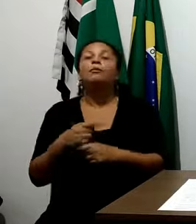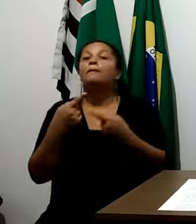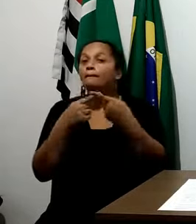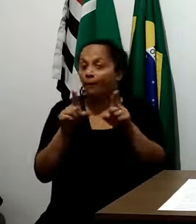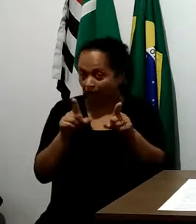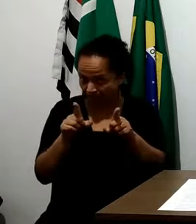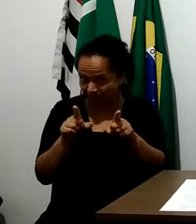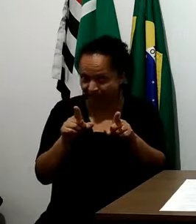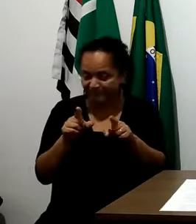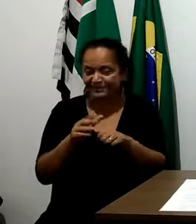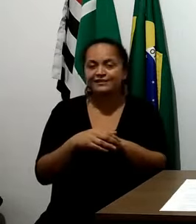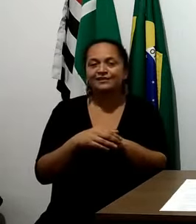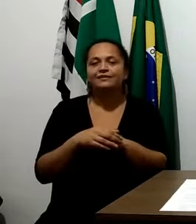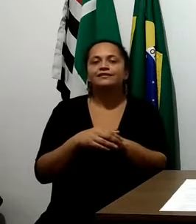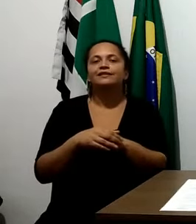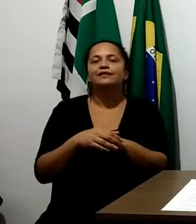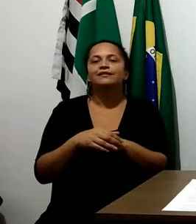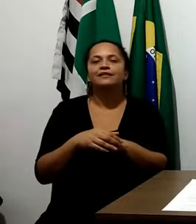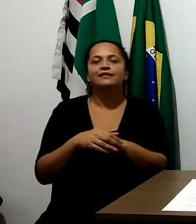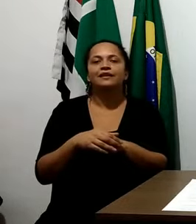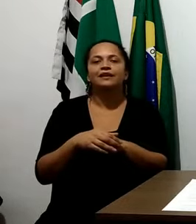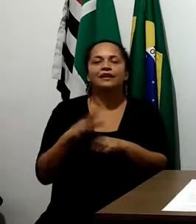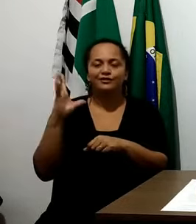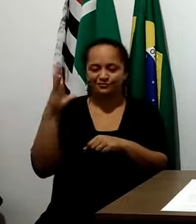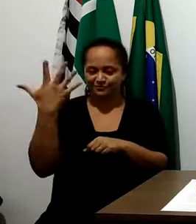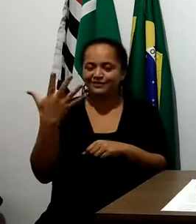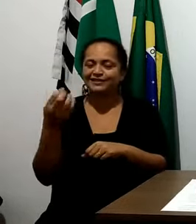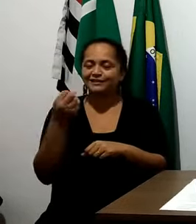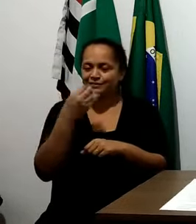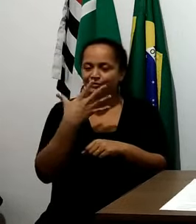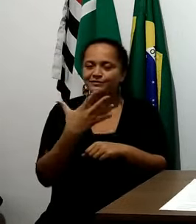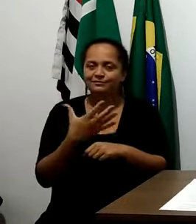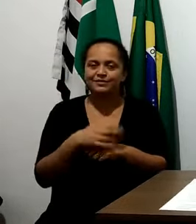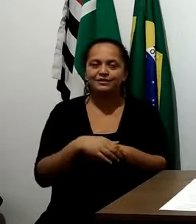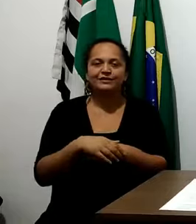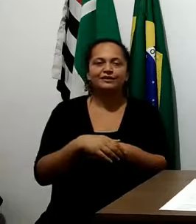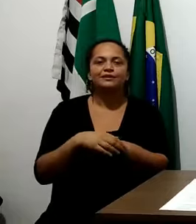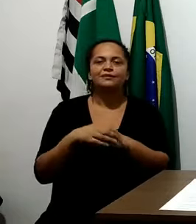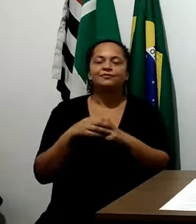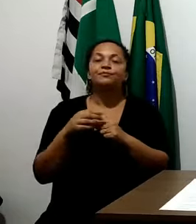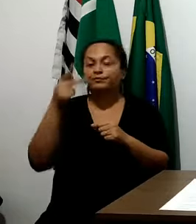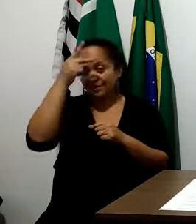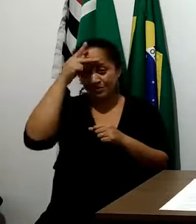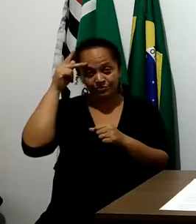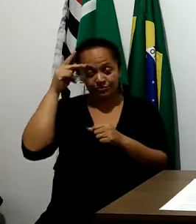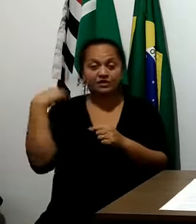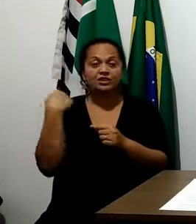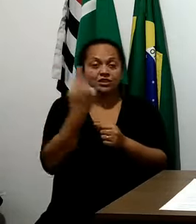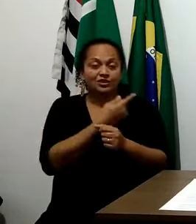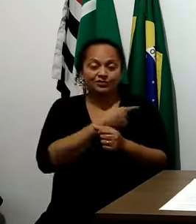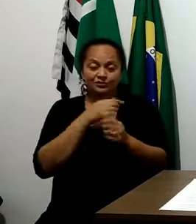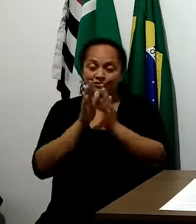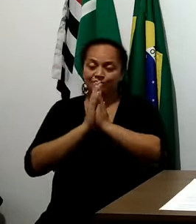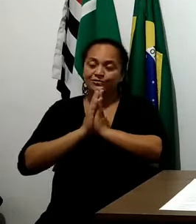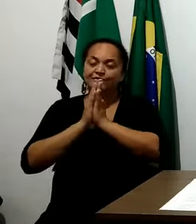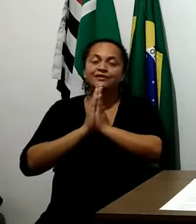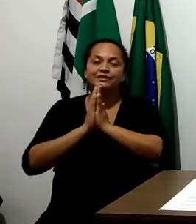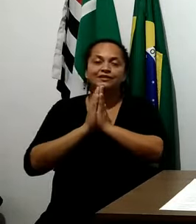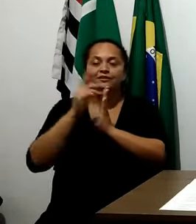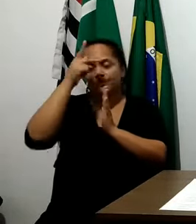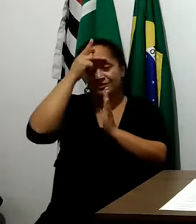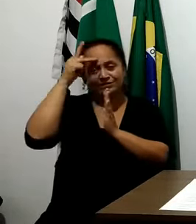com certeza, essas figueiras, as pessoas pelas quais nós estamos orando, irá trazer os frutos